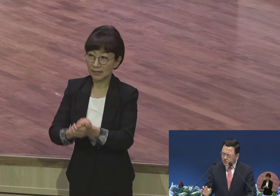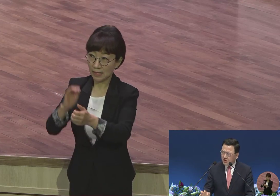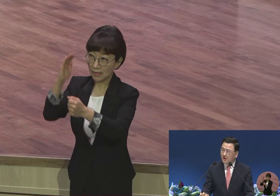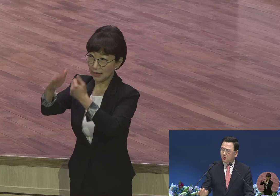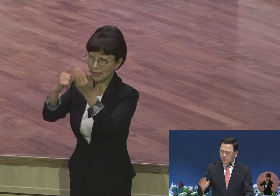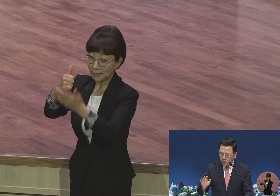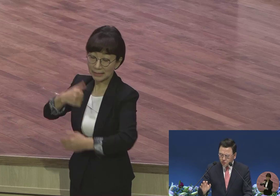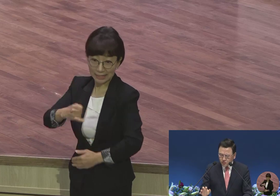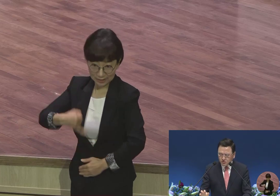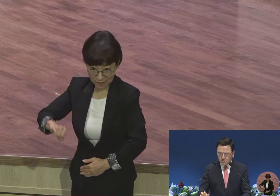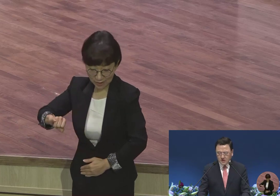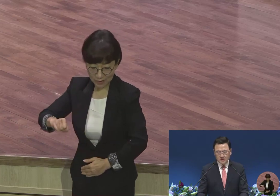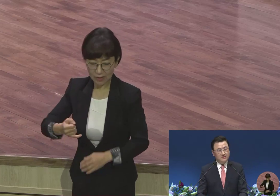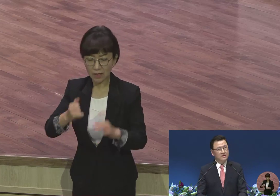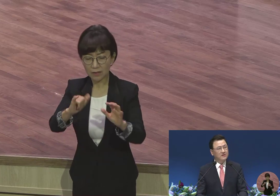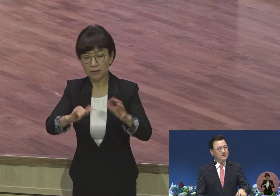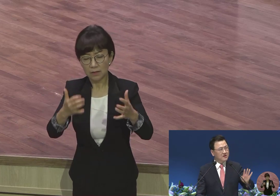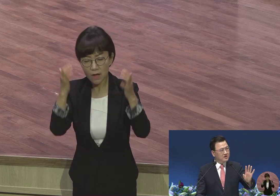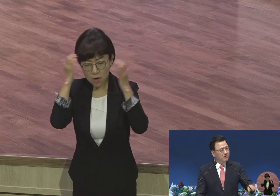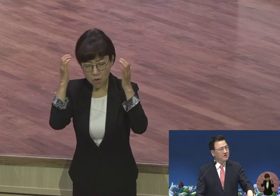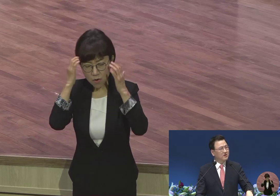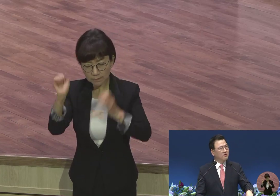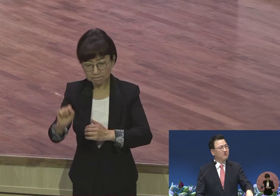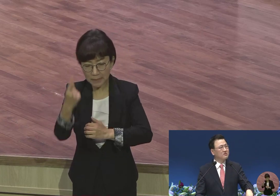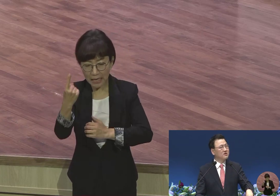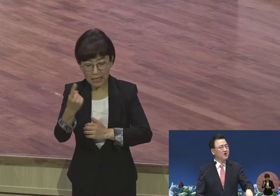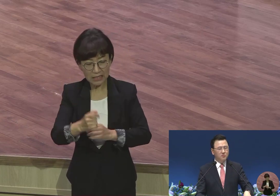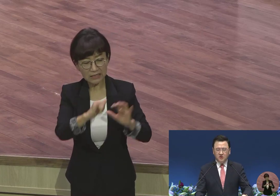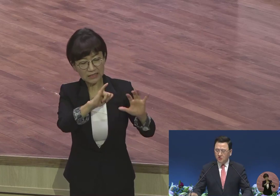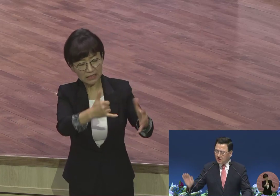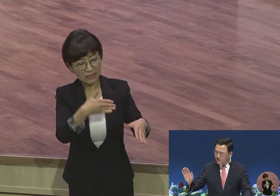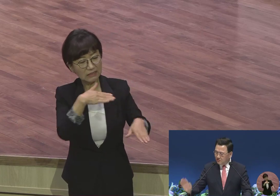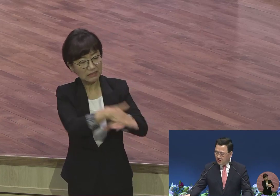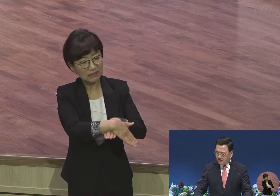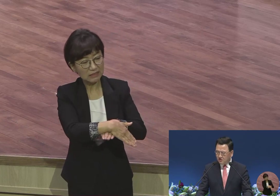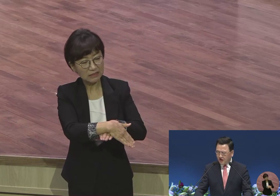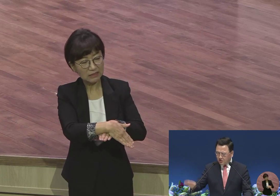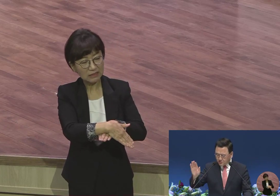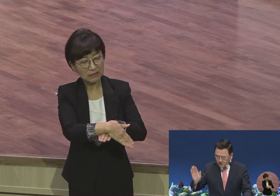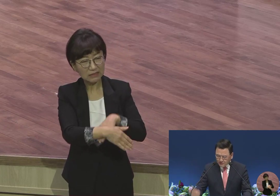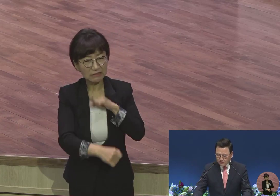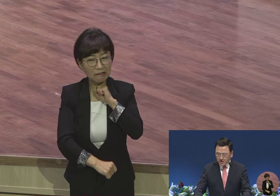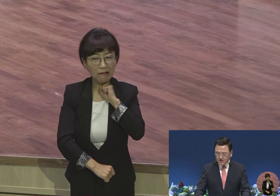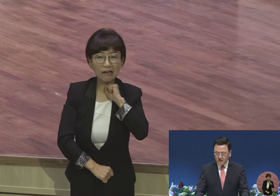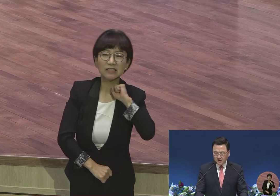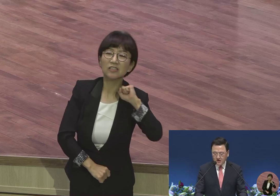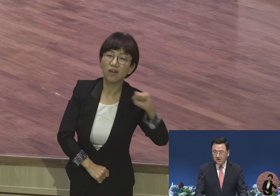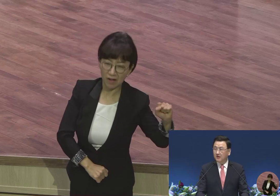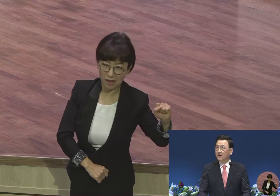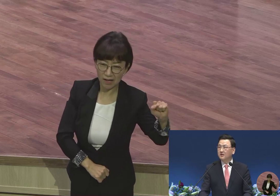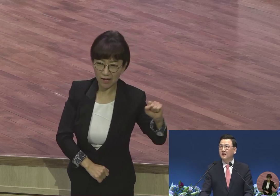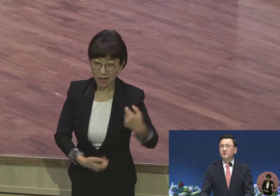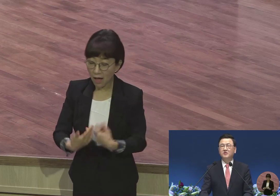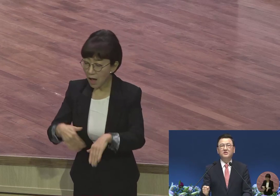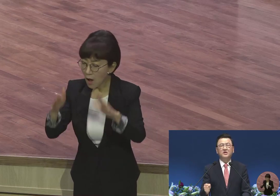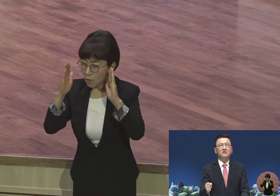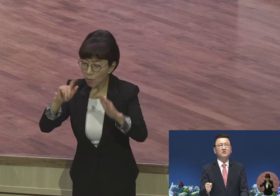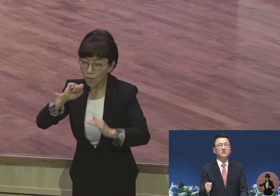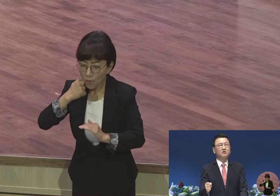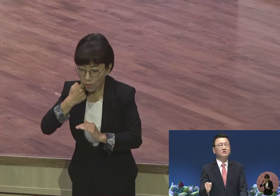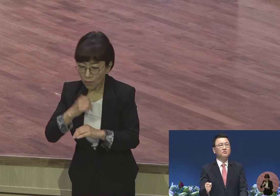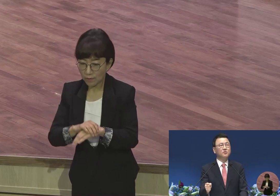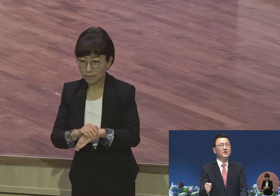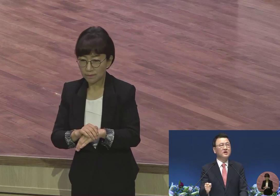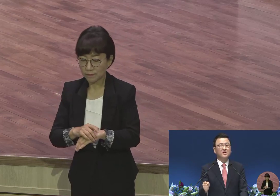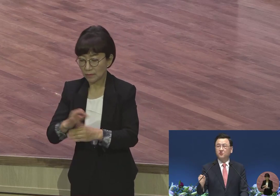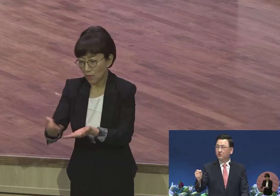너무 힘드니까, 너무 고통스러우니까 내 생각도 안 되고 물질도 내 마음대로 안 되고 학업도 내 마음대로 안 되니까 사람은 의지하는